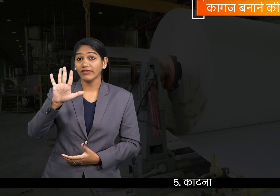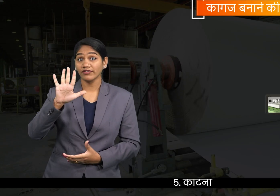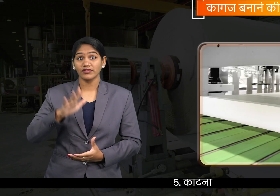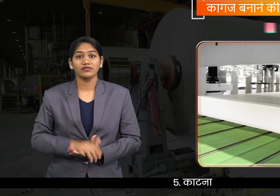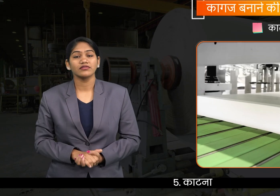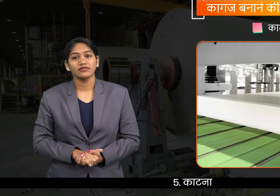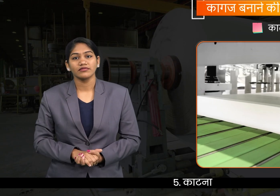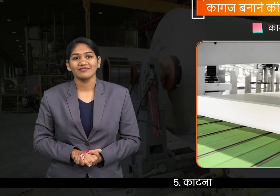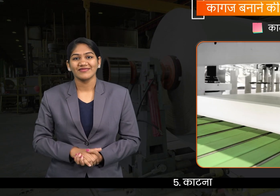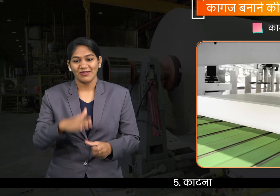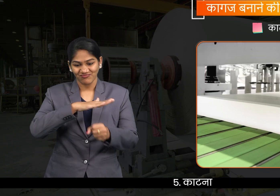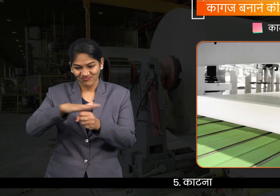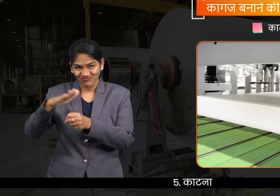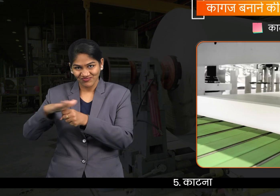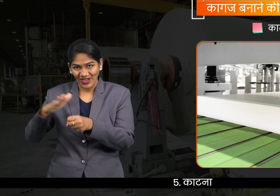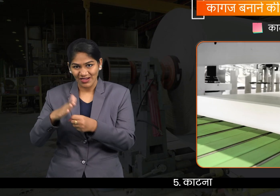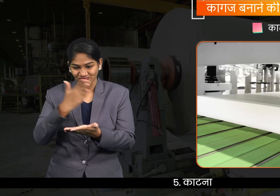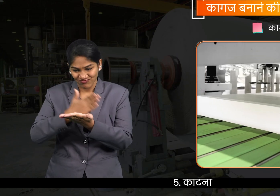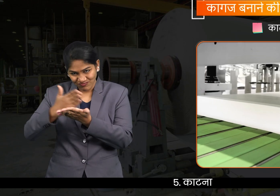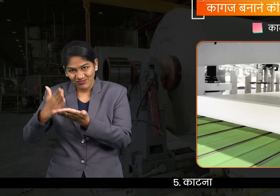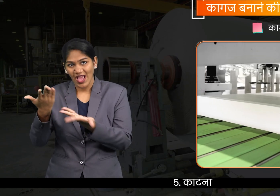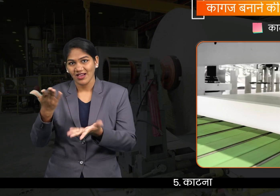पांचवा, काटना।